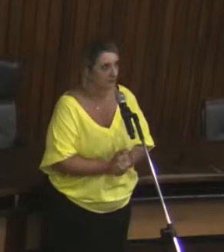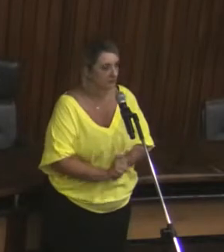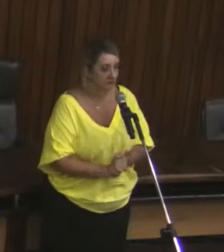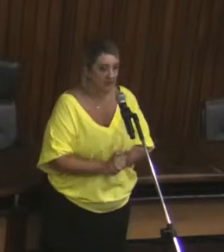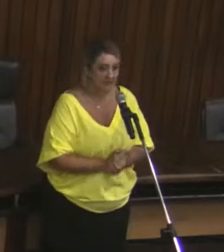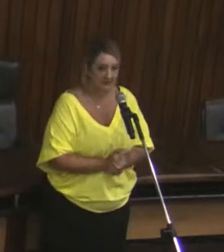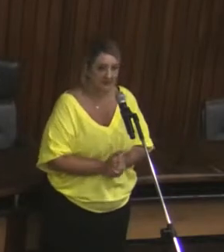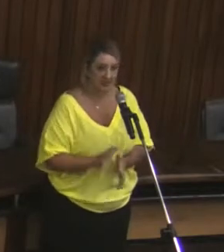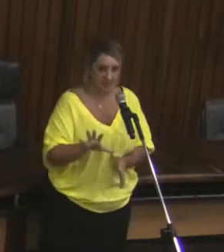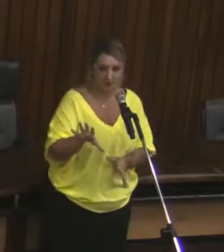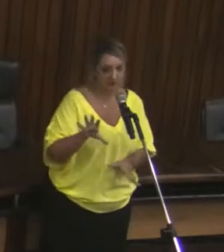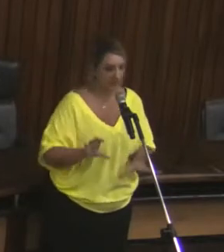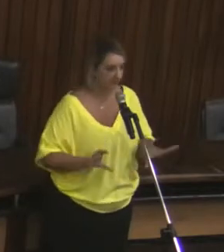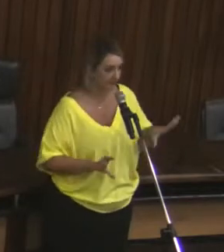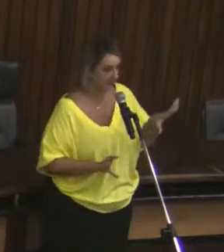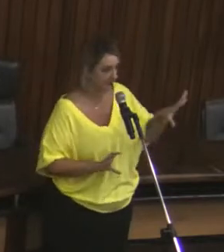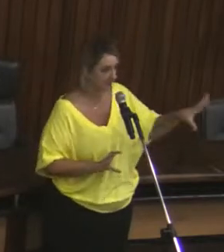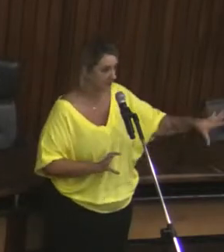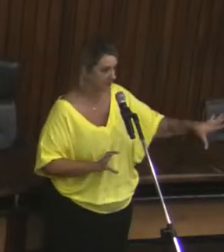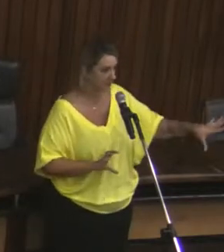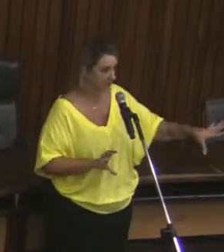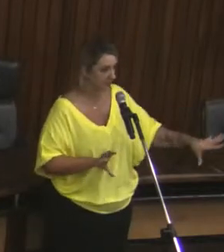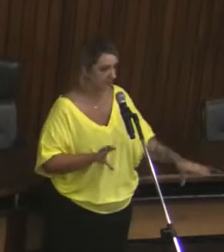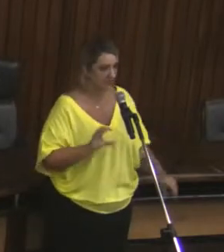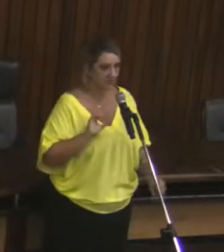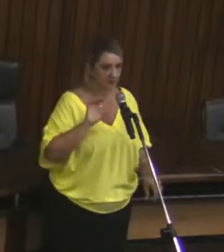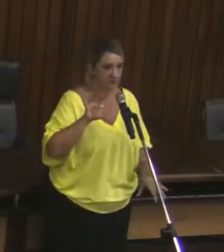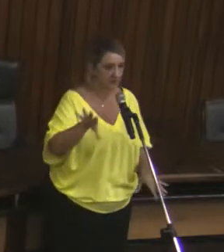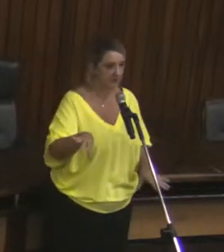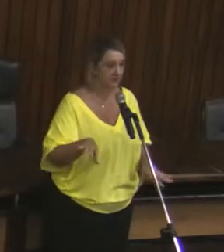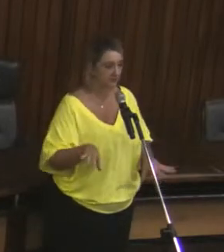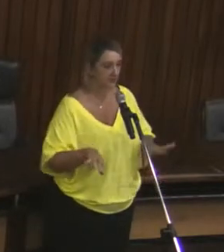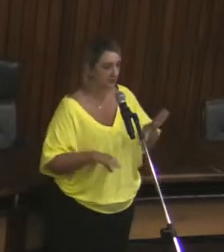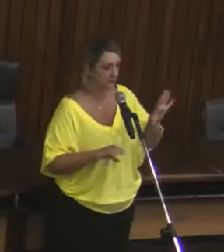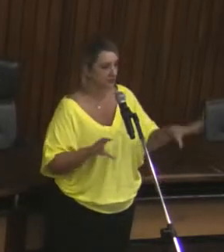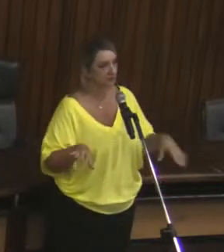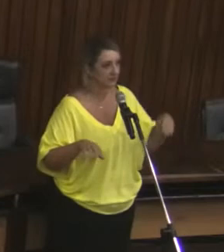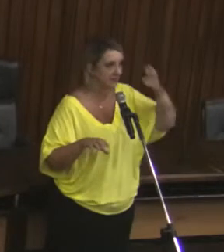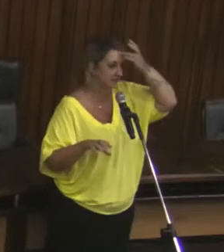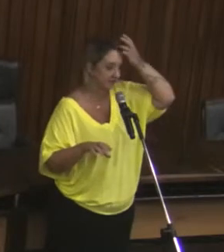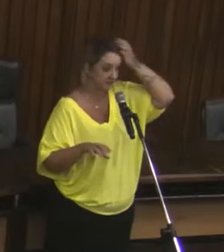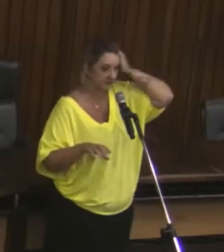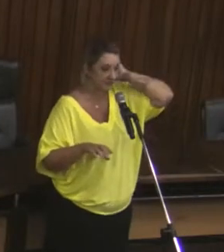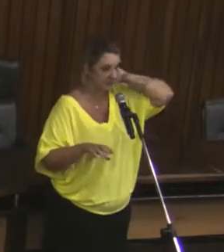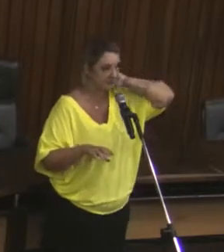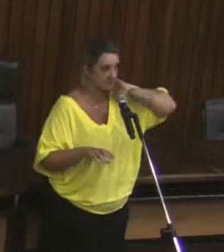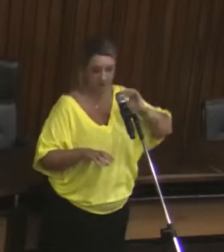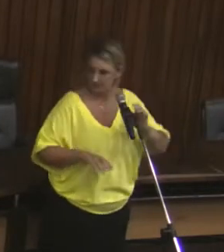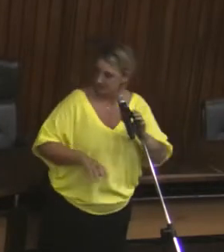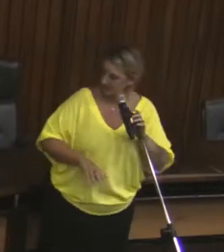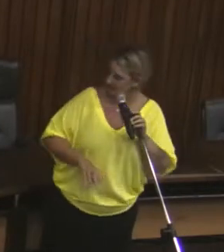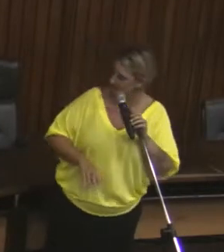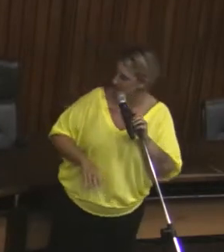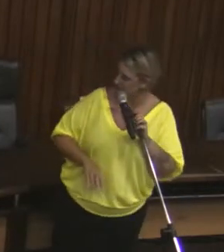Porque aí porque eu não quero fazer amizade com surdo oralizado, porque eu não quero fazer amizade com surdo implantado, então tem essa bagunça. Né, doutor